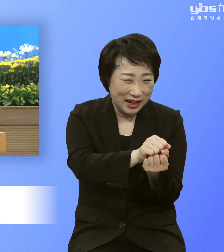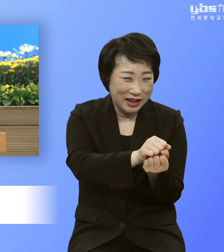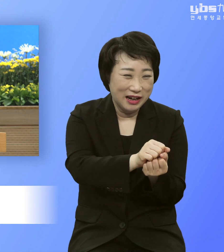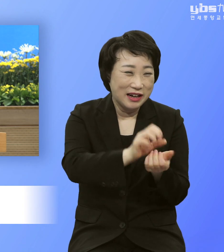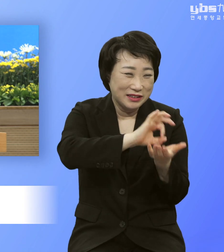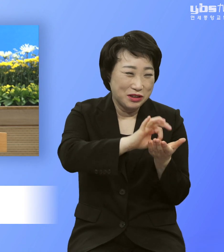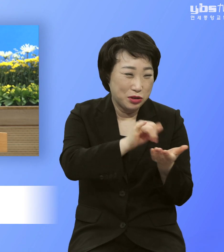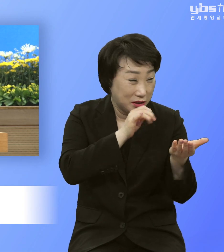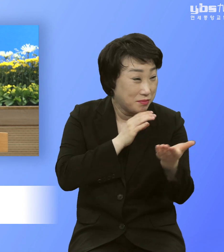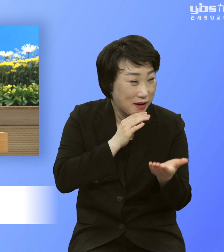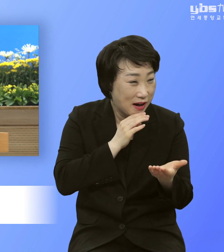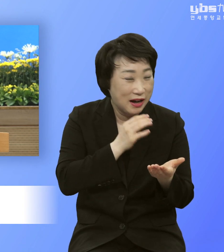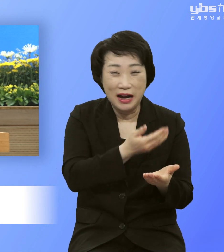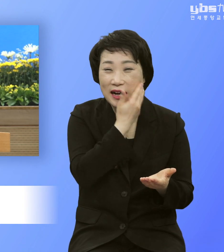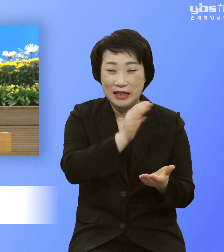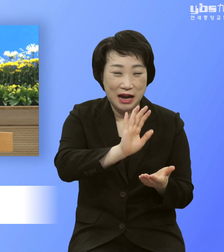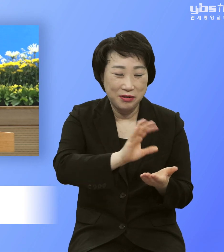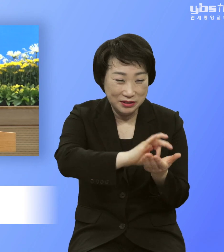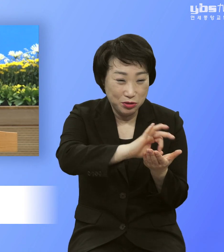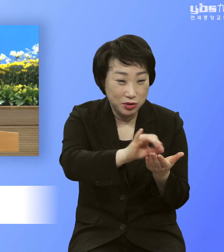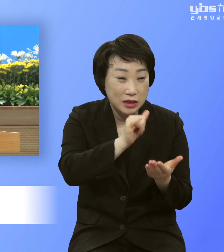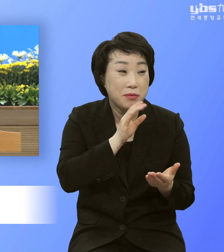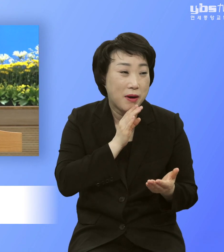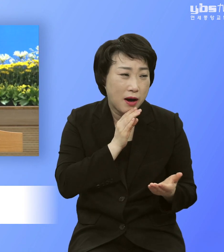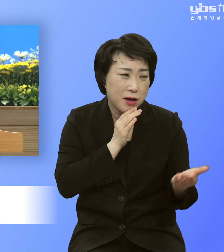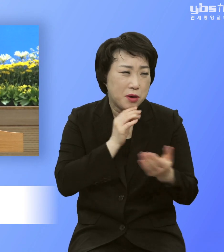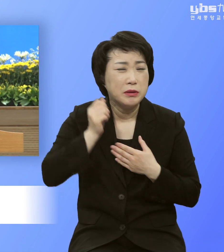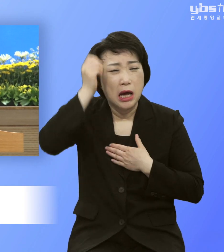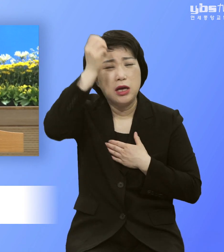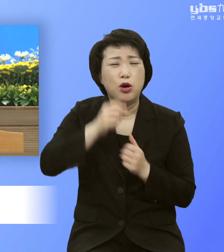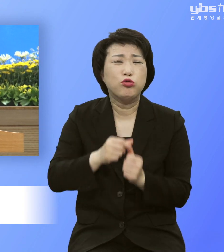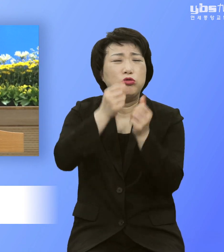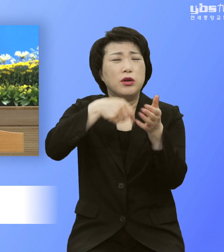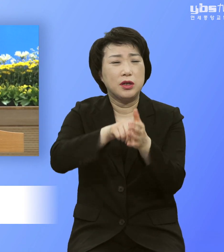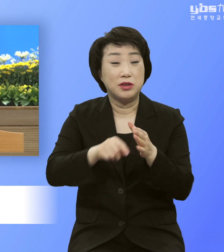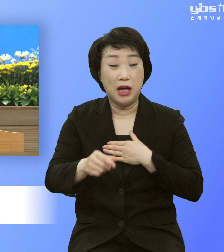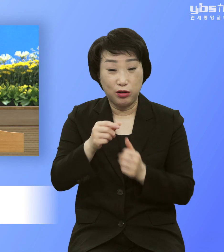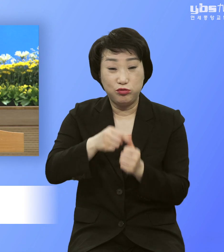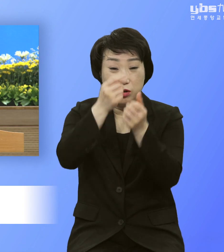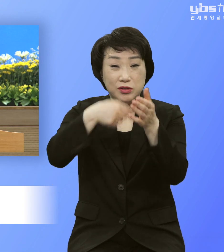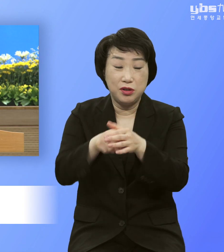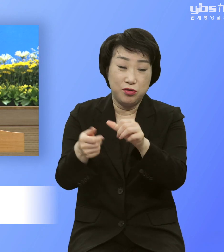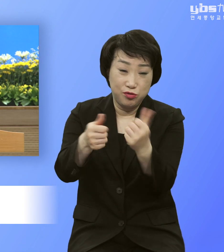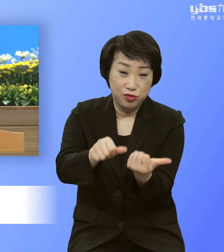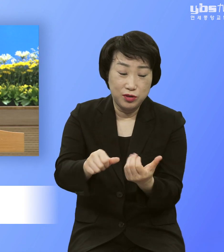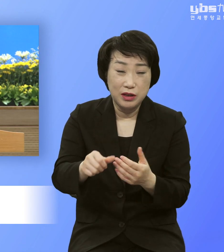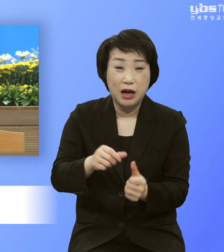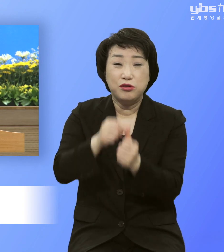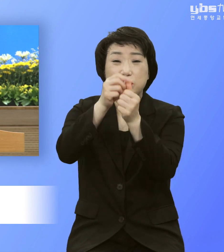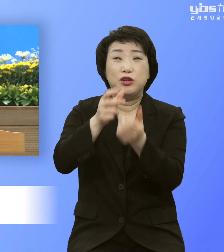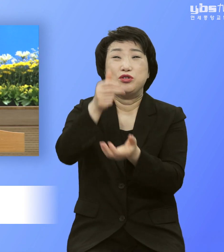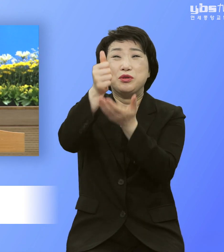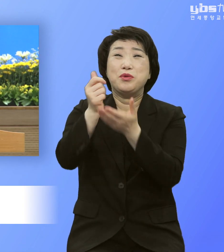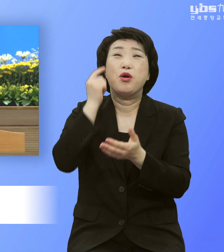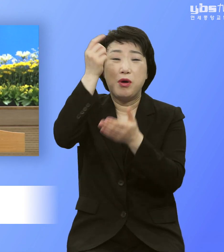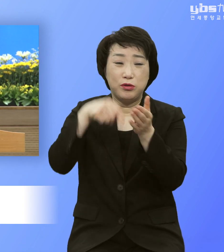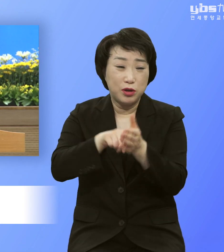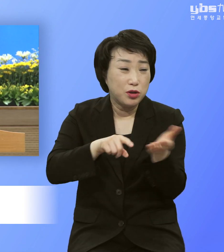아낌없이 쏟아부으면서 자기 영혼을 위해서는, 나를 위해 죽어주시고 나를 구원하신 주님 영광을